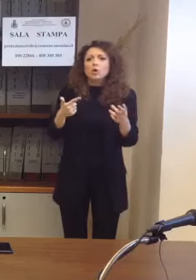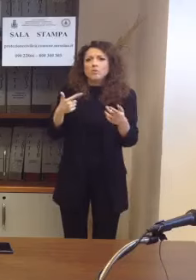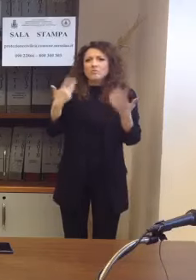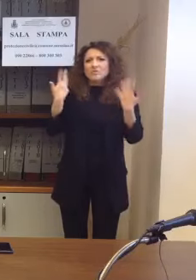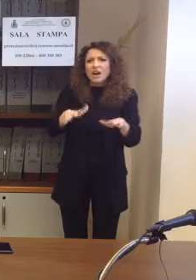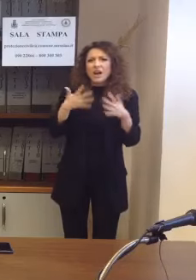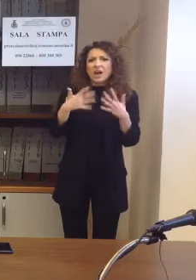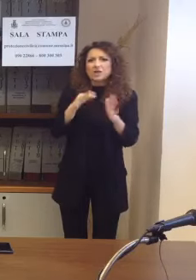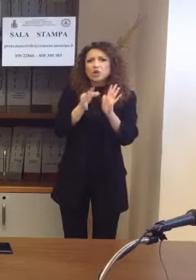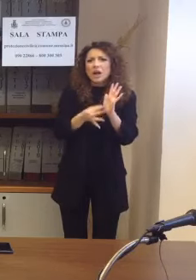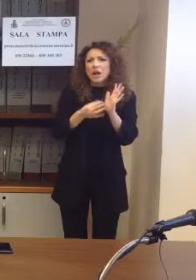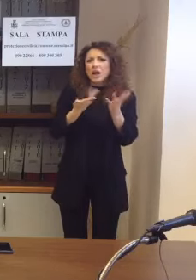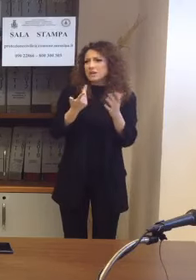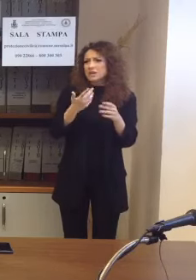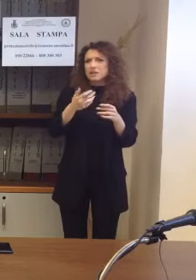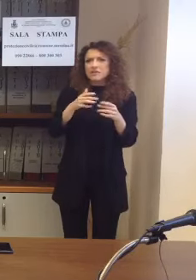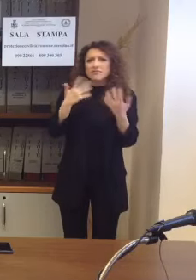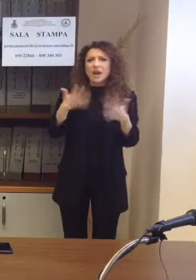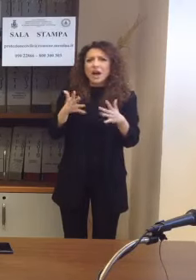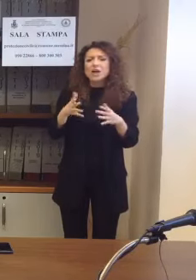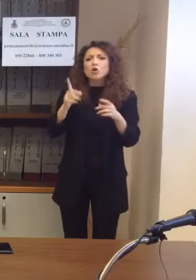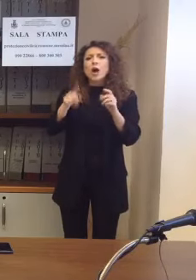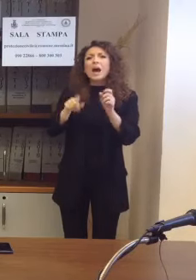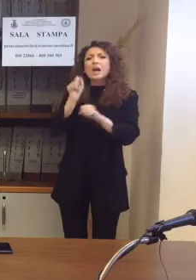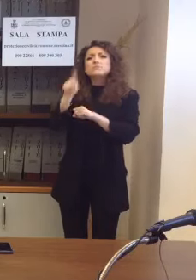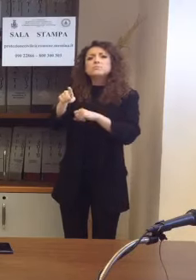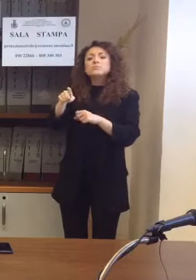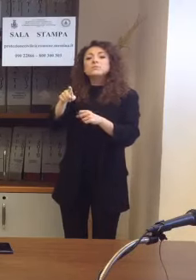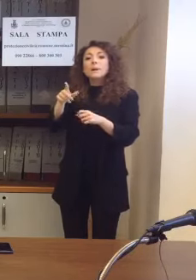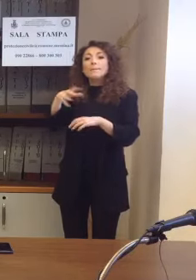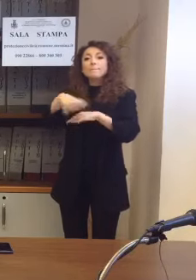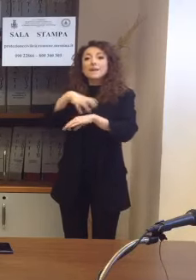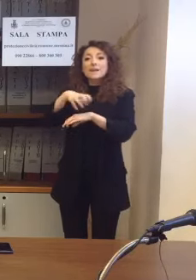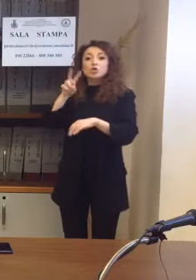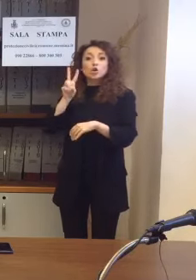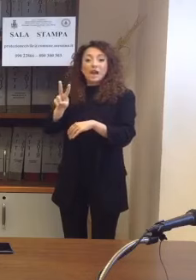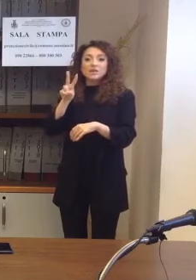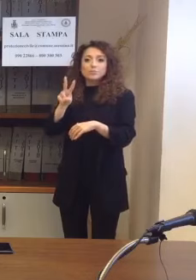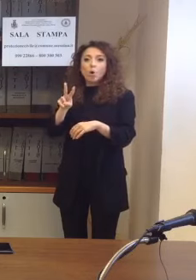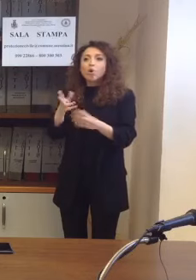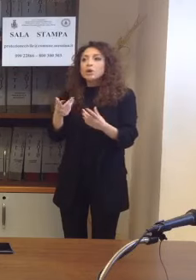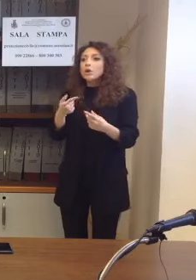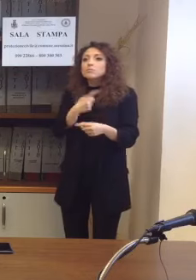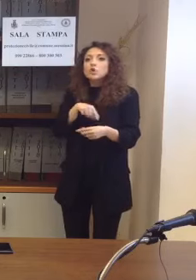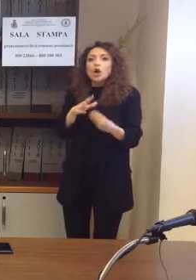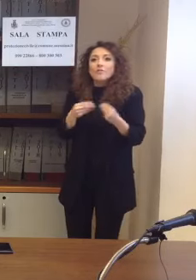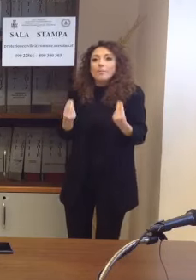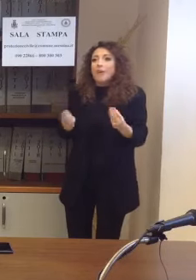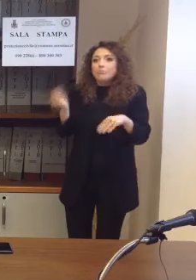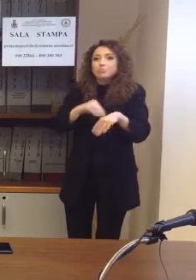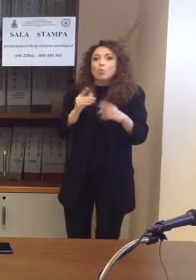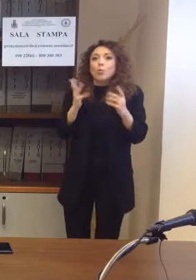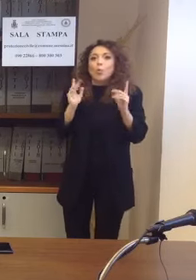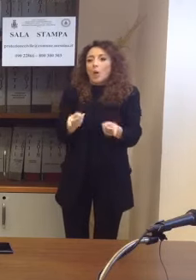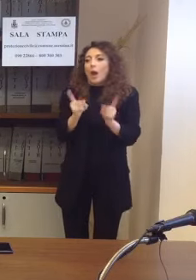inviata anche al ministro dei trasporti. E allora non so noi cosa dovevamo fare altro di